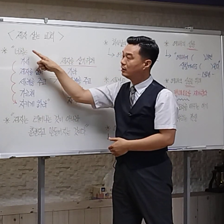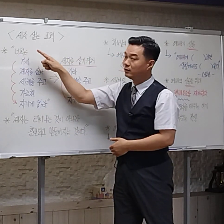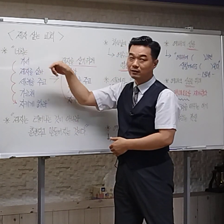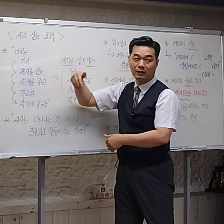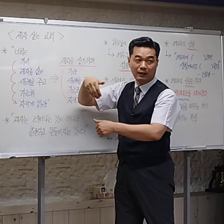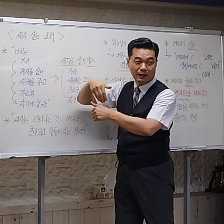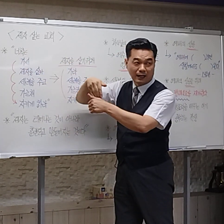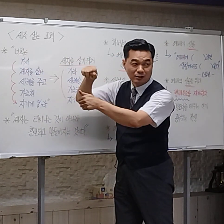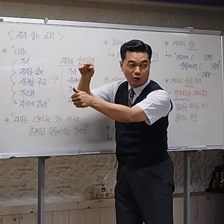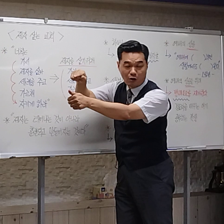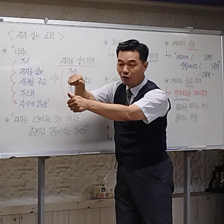너희는 가서